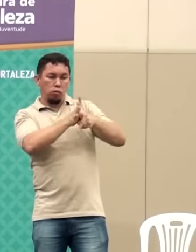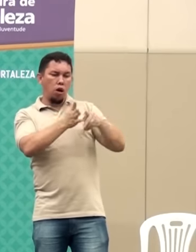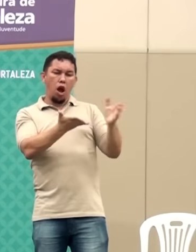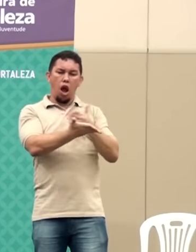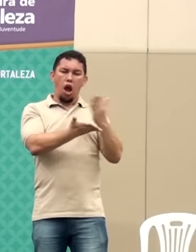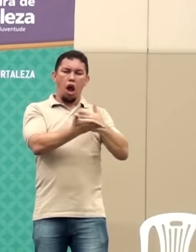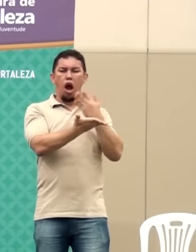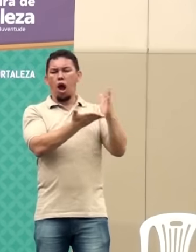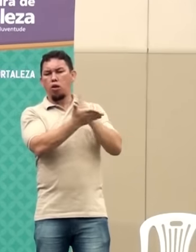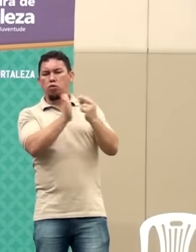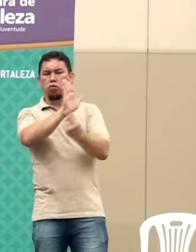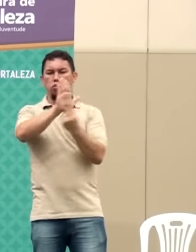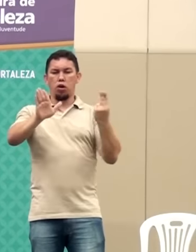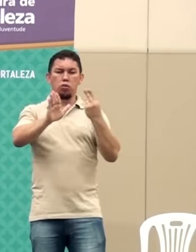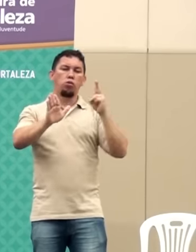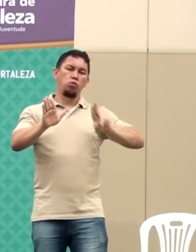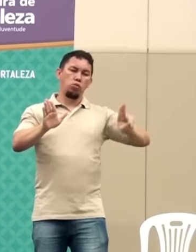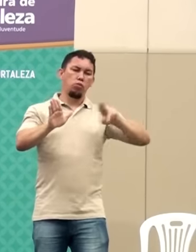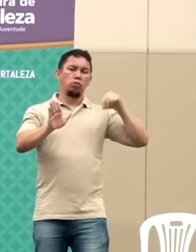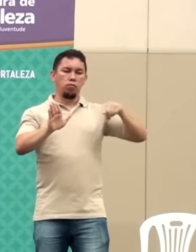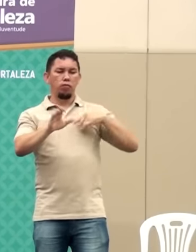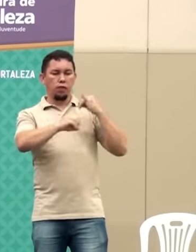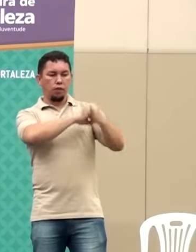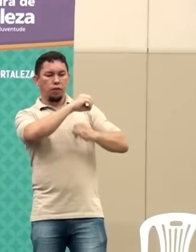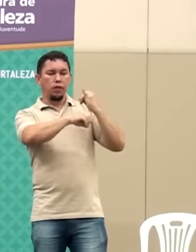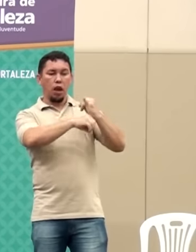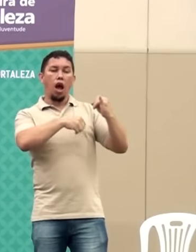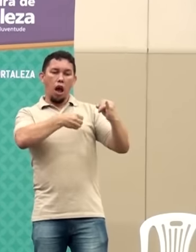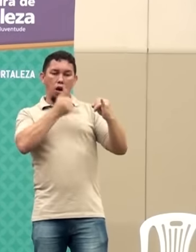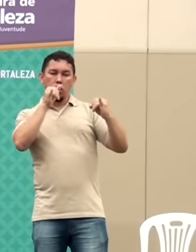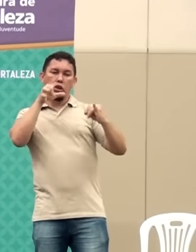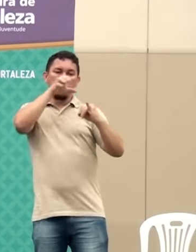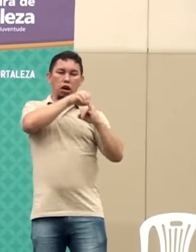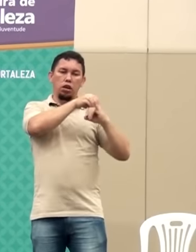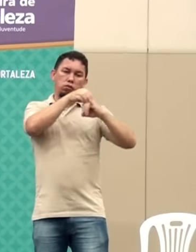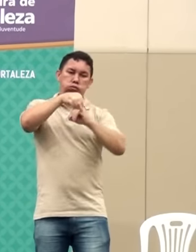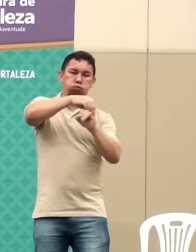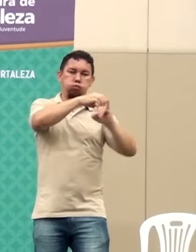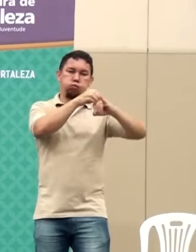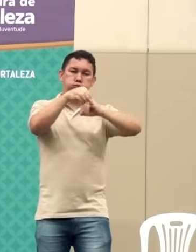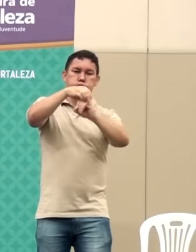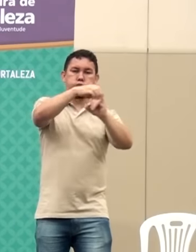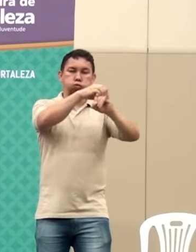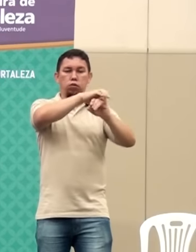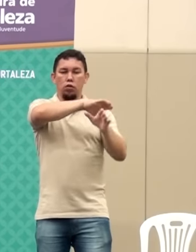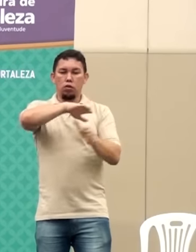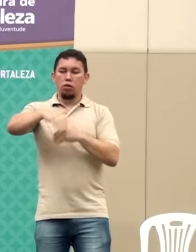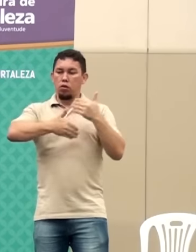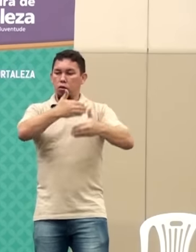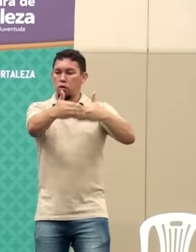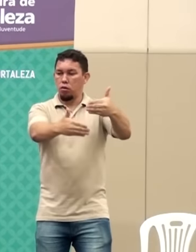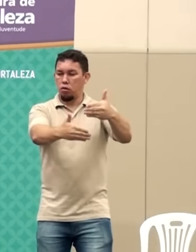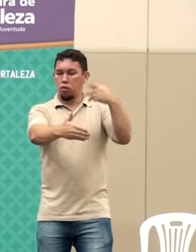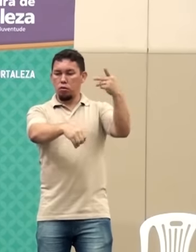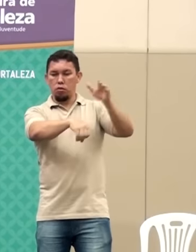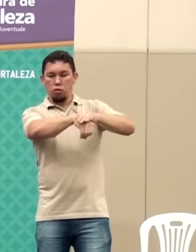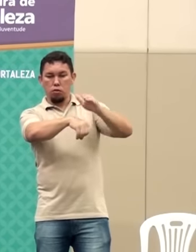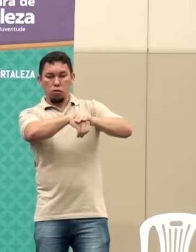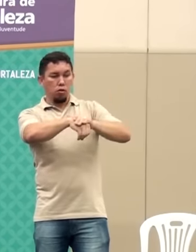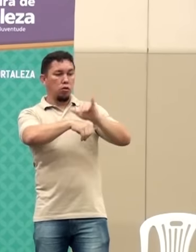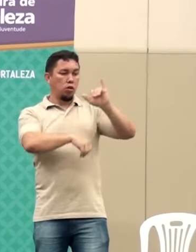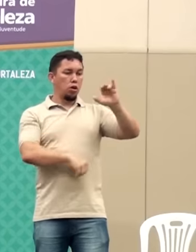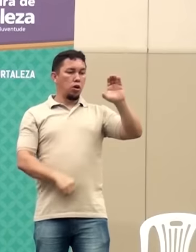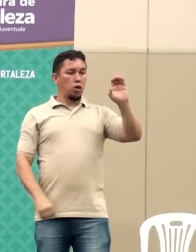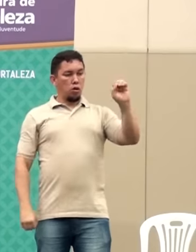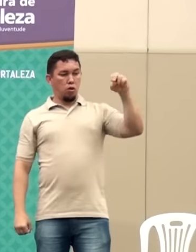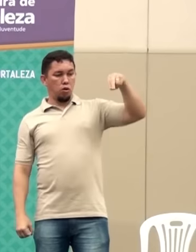livros costumam utilizar, ela vai ser uma solução que vai conduzir eletricidade, tá? Então, processo de ionização é